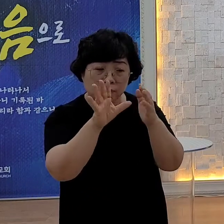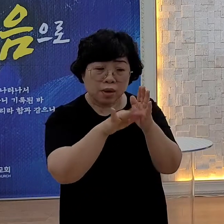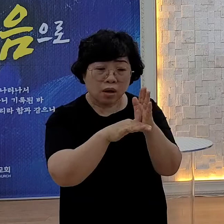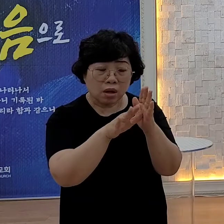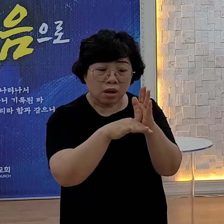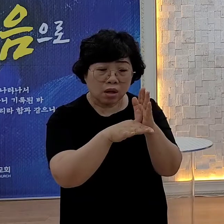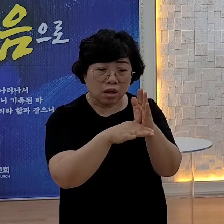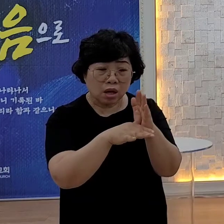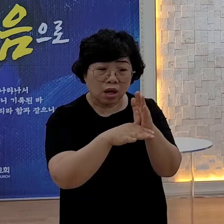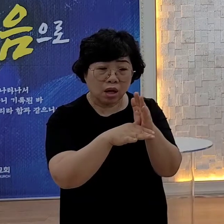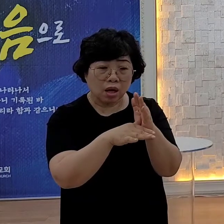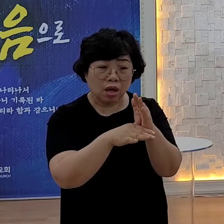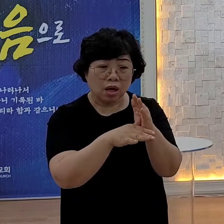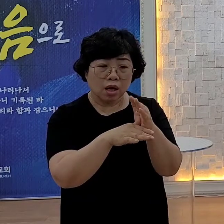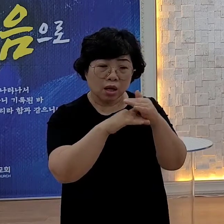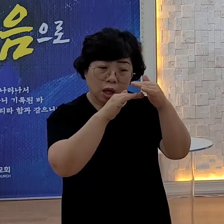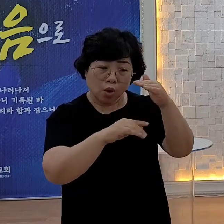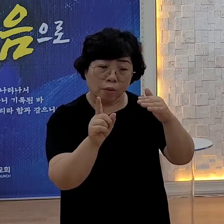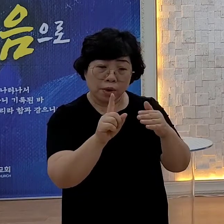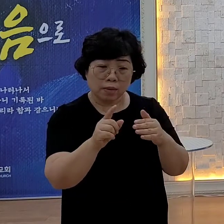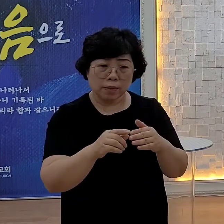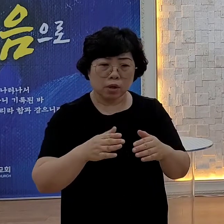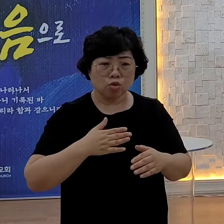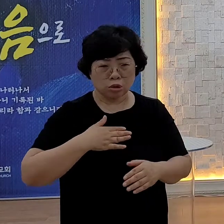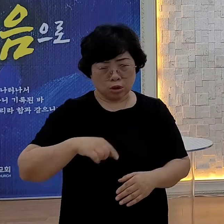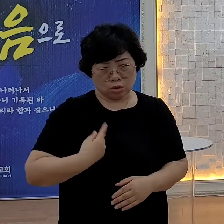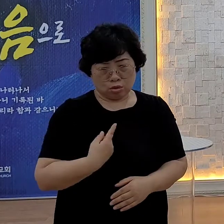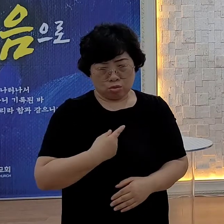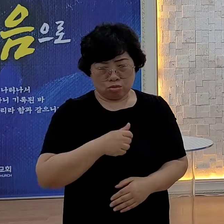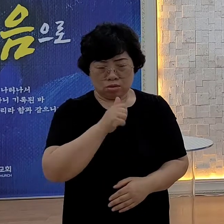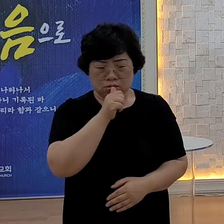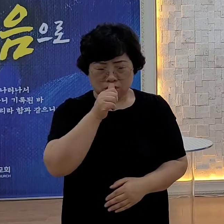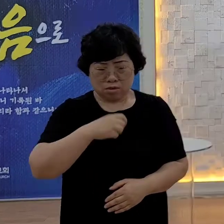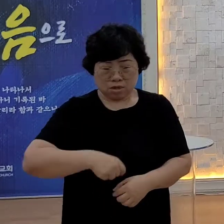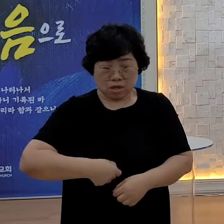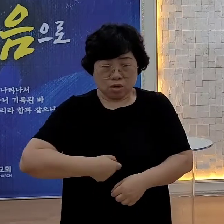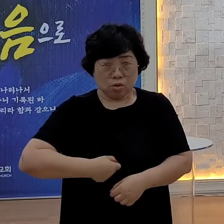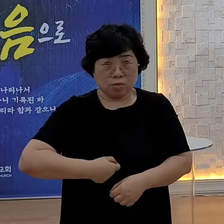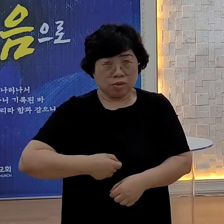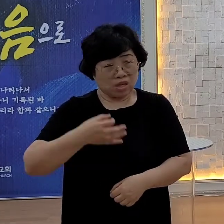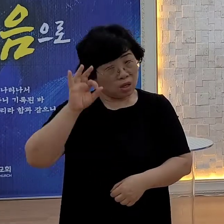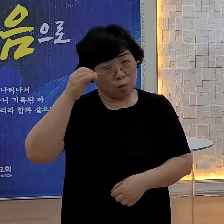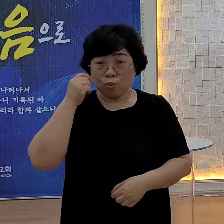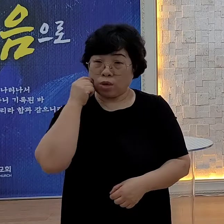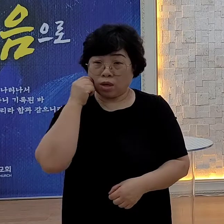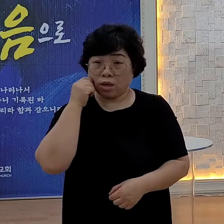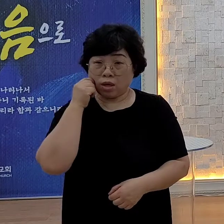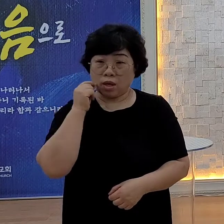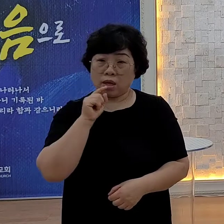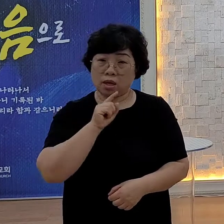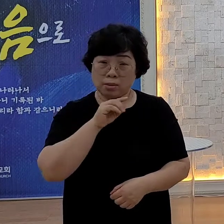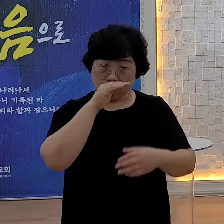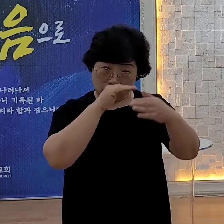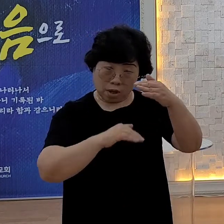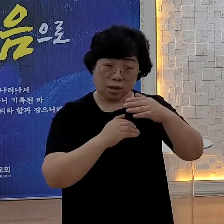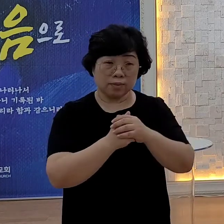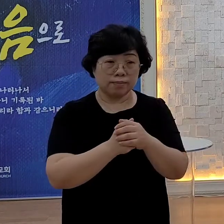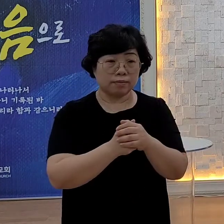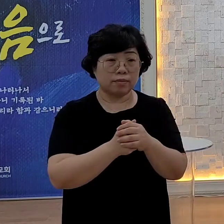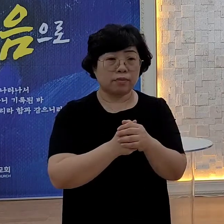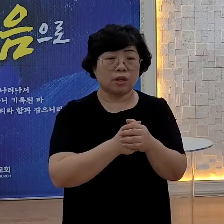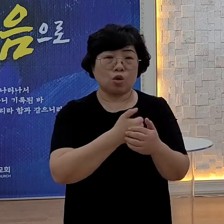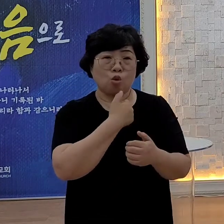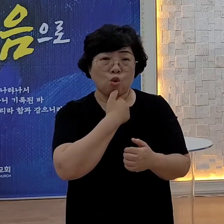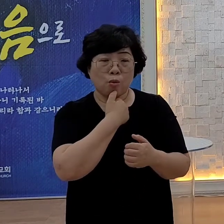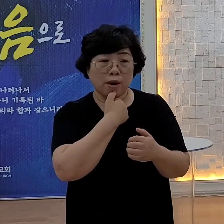우리 스스로는 결코 어렵게 될 수 없다는 거예요. 이게 로마서가 말하고자 하는